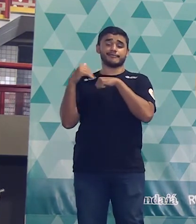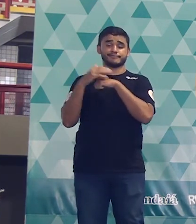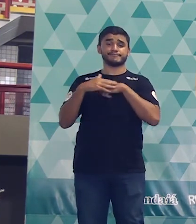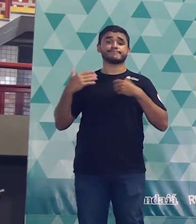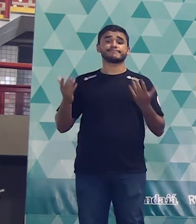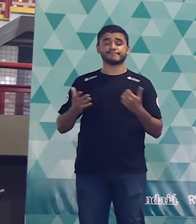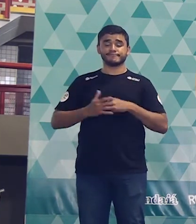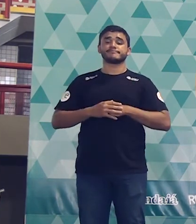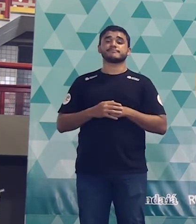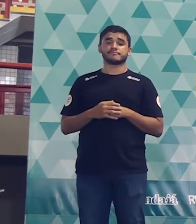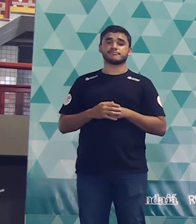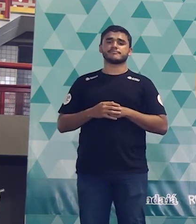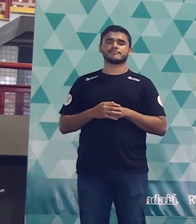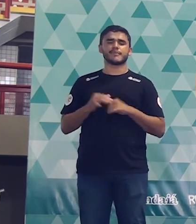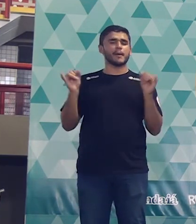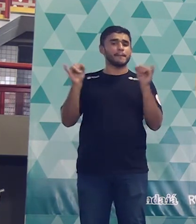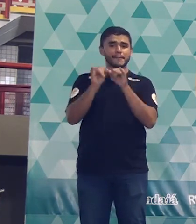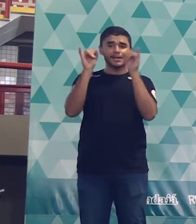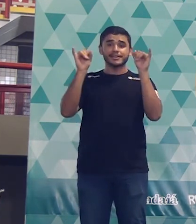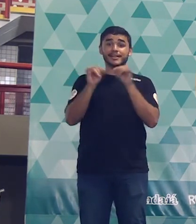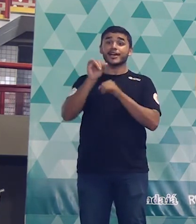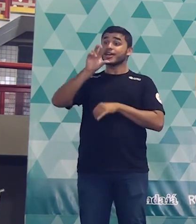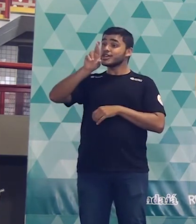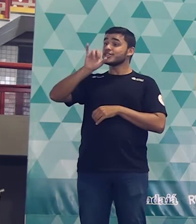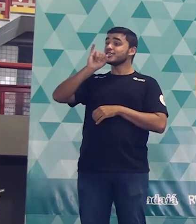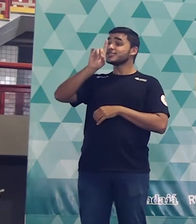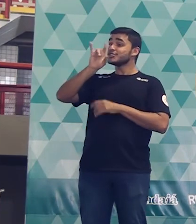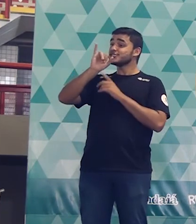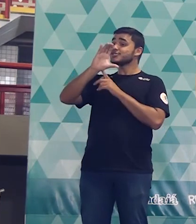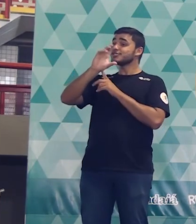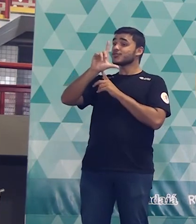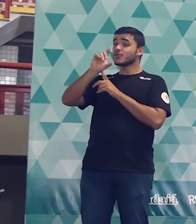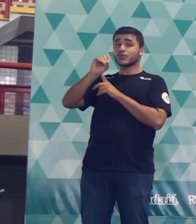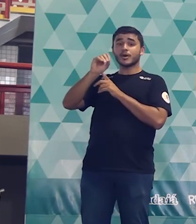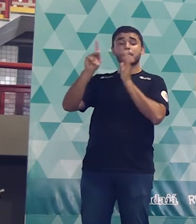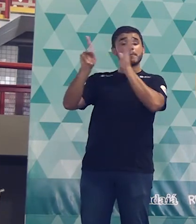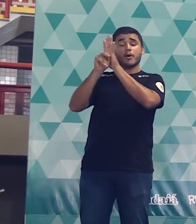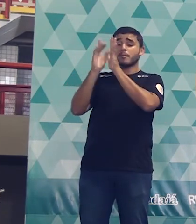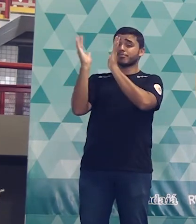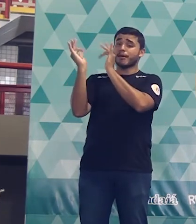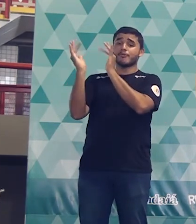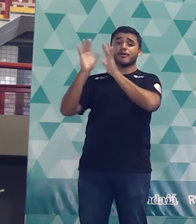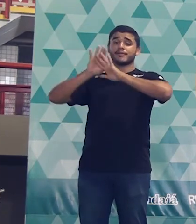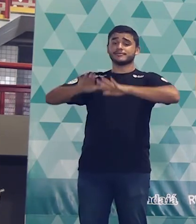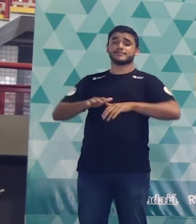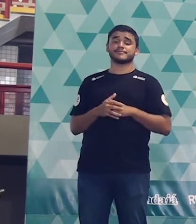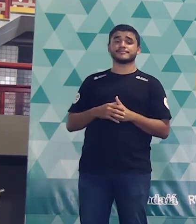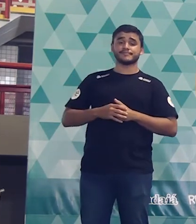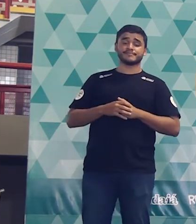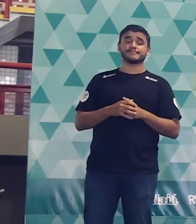Professor. Besteira não, é ridículo, porque faz parte, né, do namoro, né? Faz parte, né?